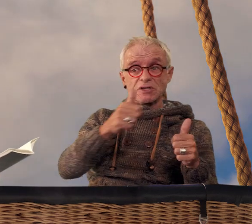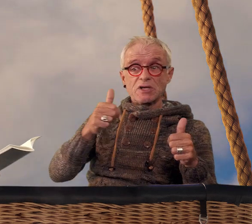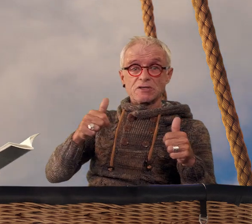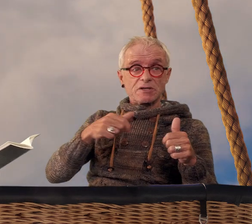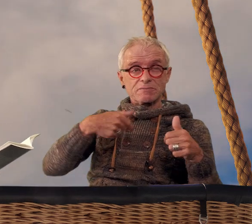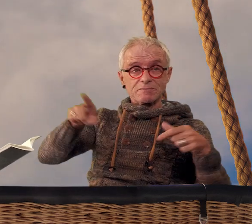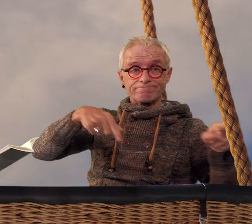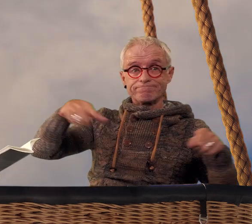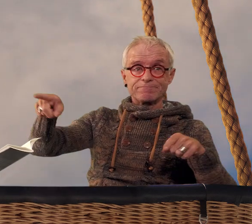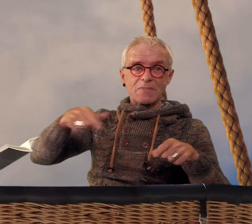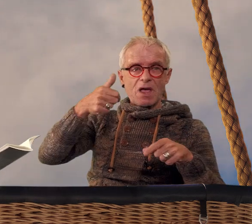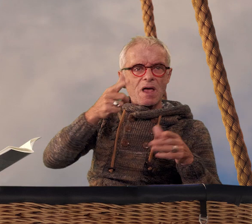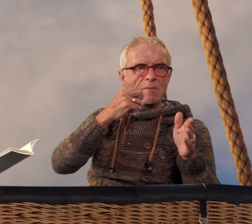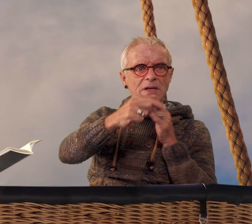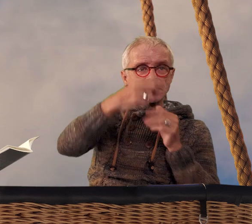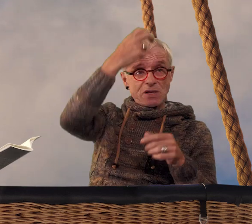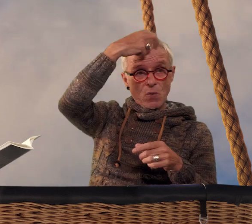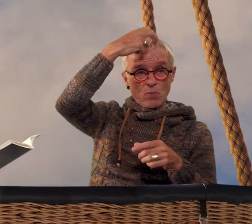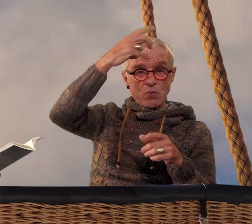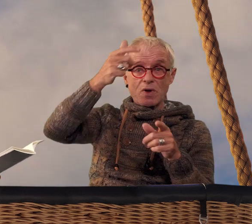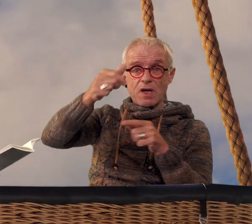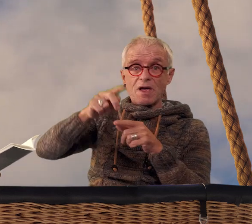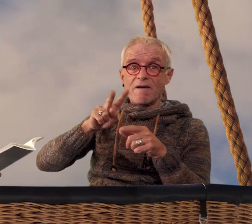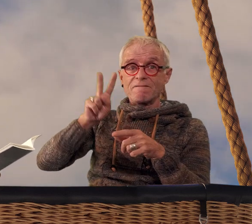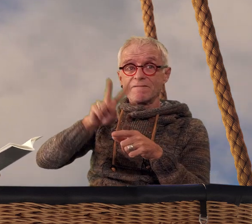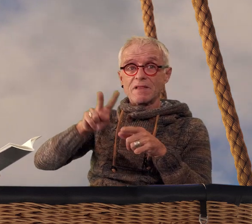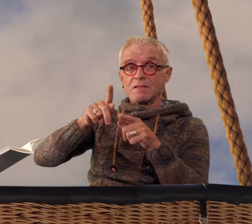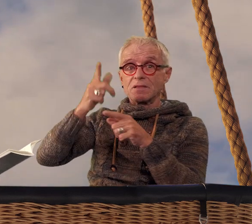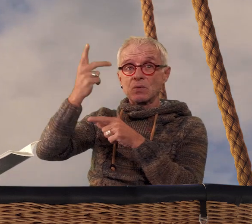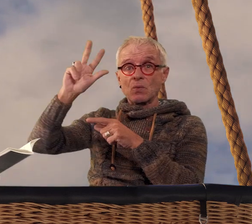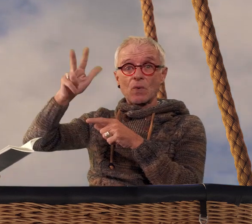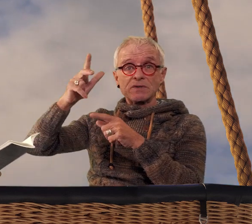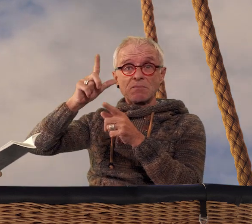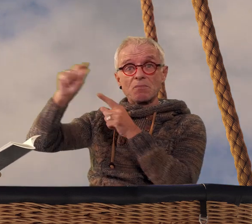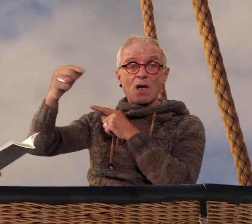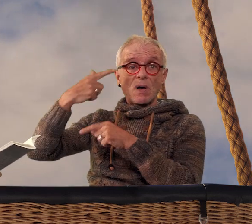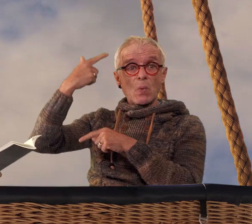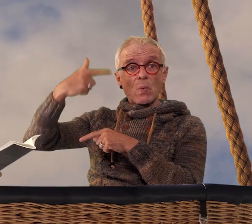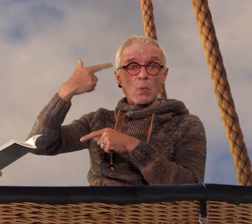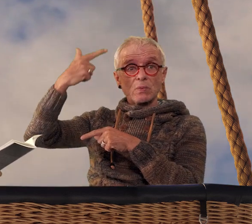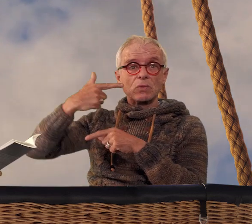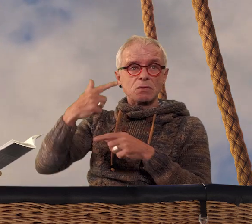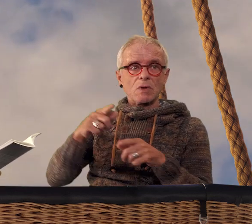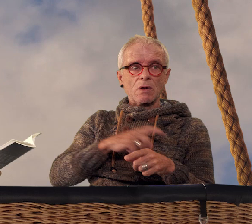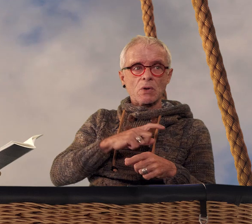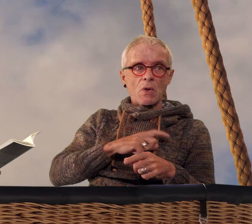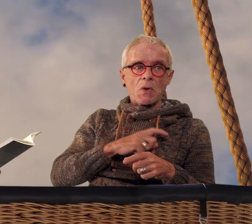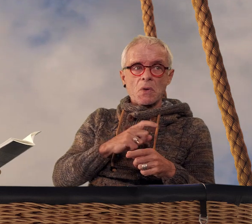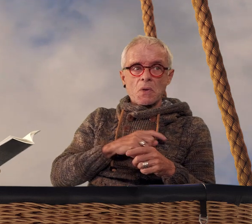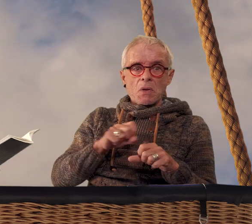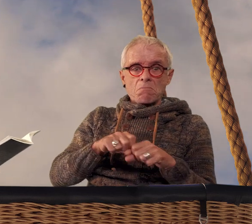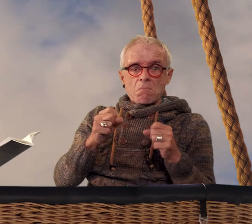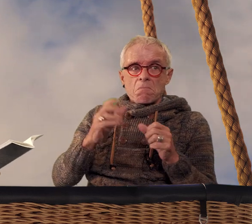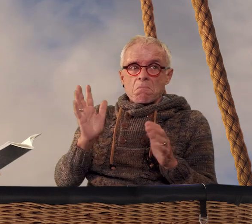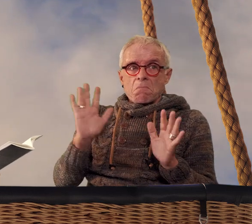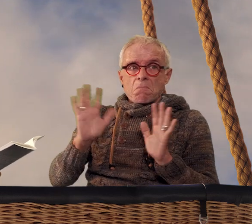et j'appris que l'un était parti pour Hambourg, l'autre pour Vienne et le troisième pour Londres. Le cœur leur avait failli au moment d'entreprendre une